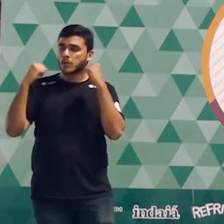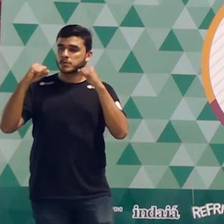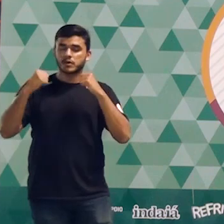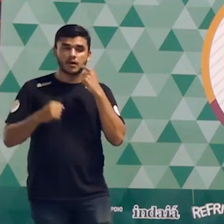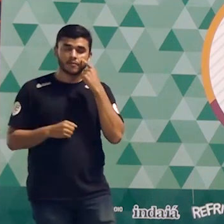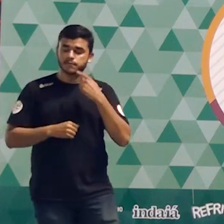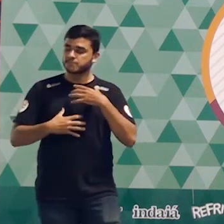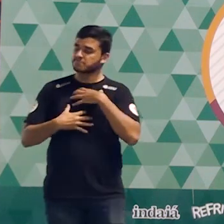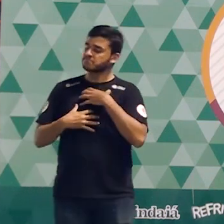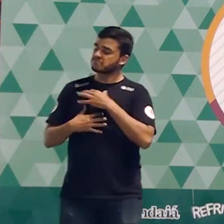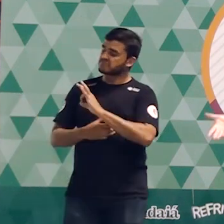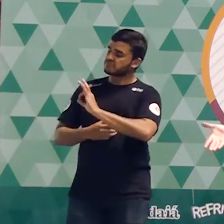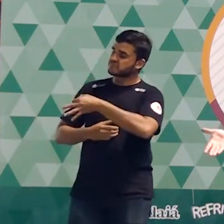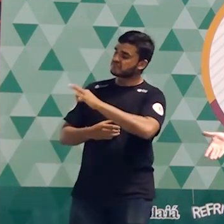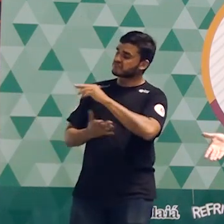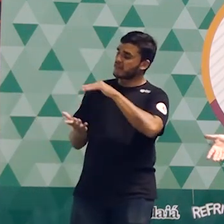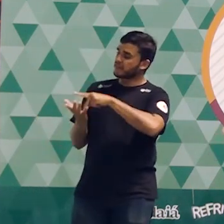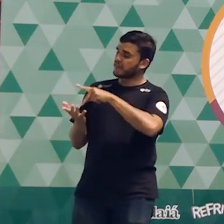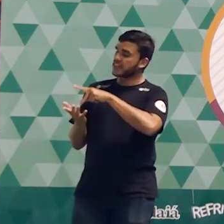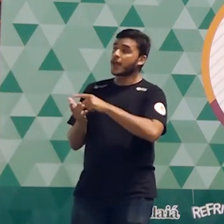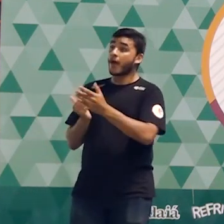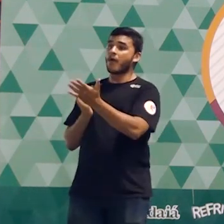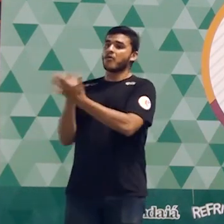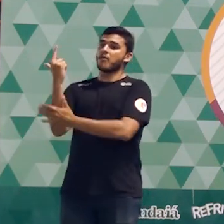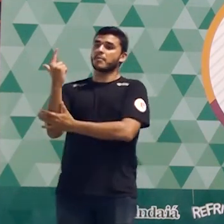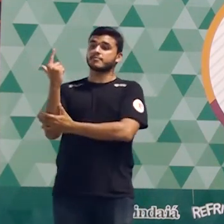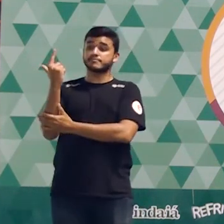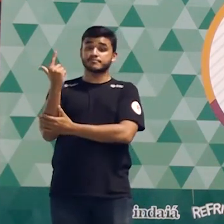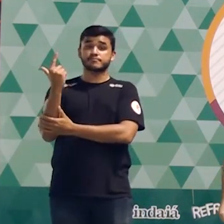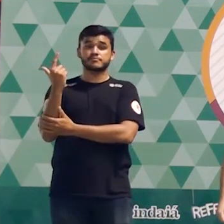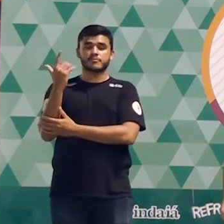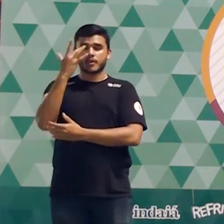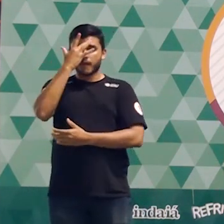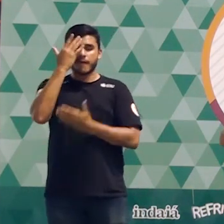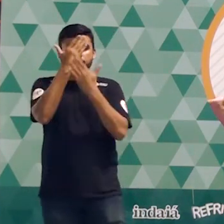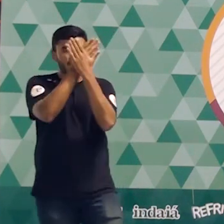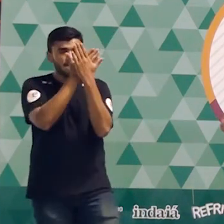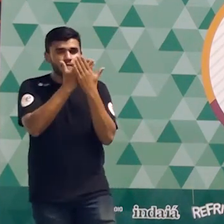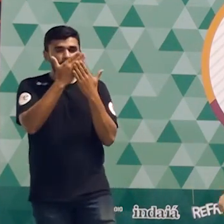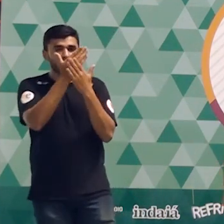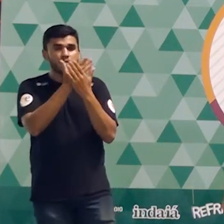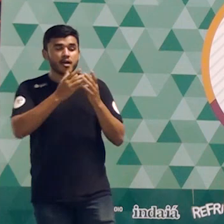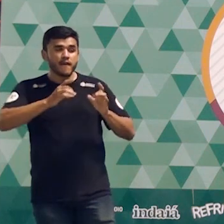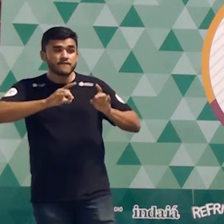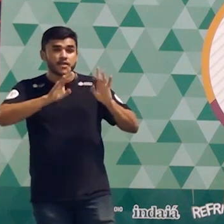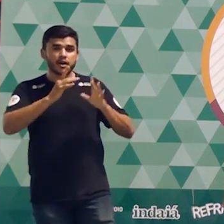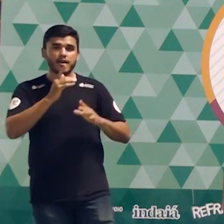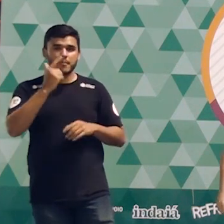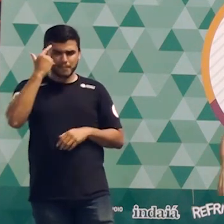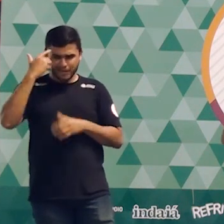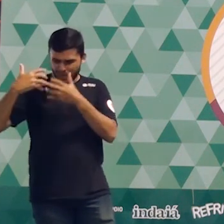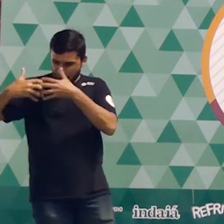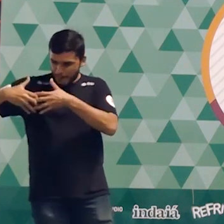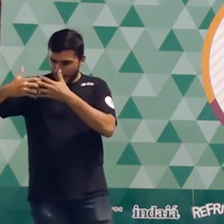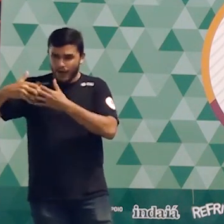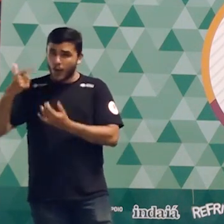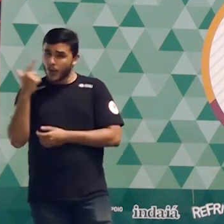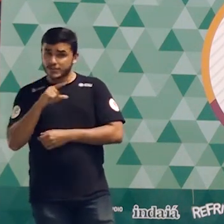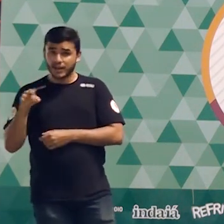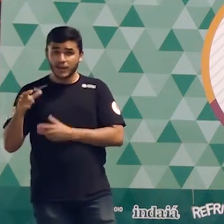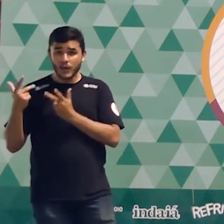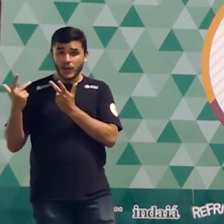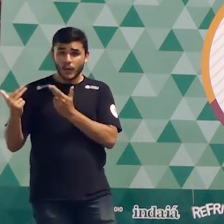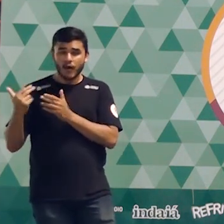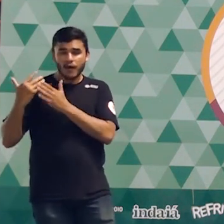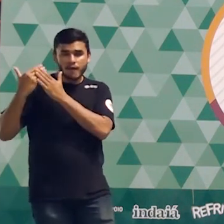se emociona e compra. É assim que funciona. Gente vende as coisas, máquina não vende, certo? Aí eu pergunto,